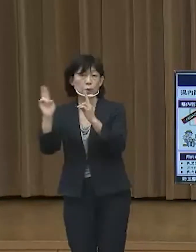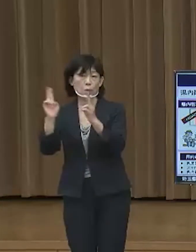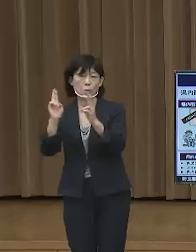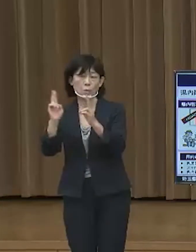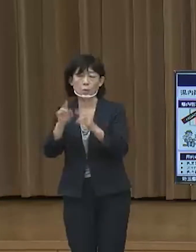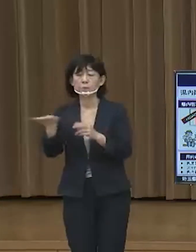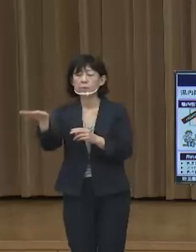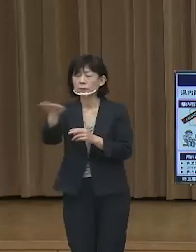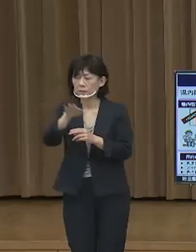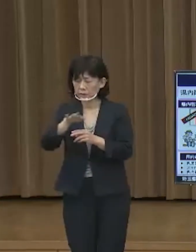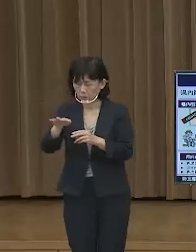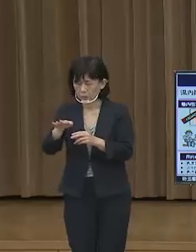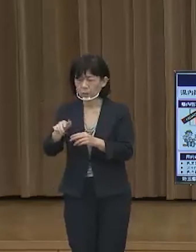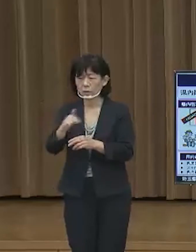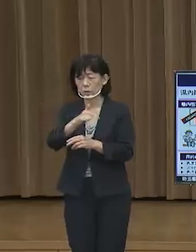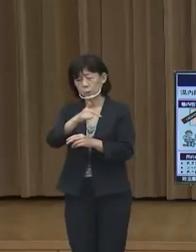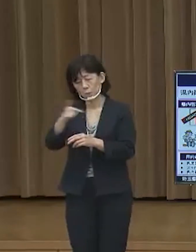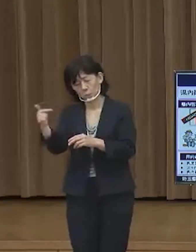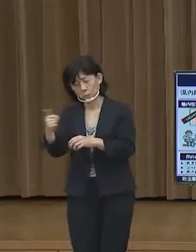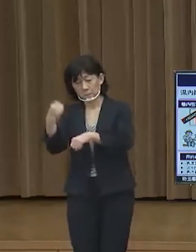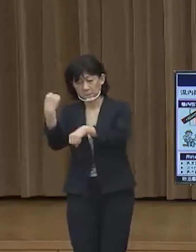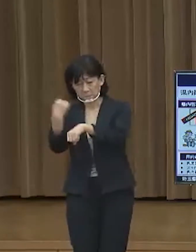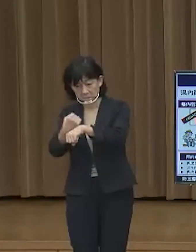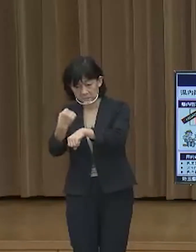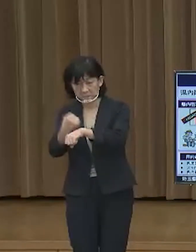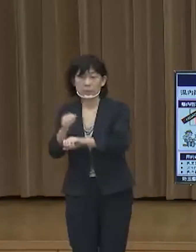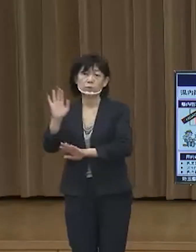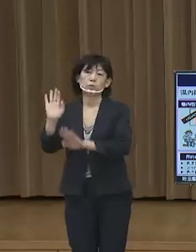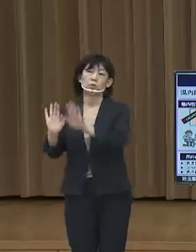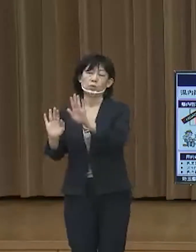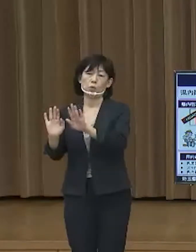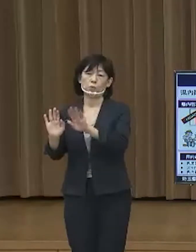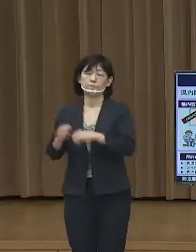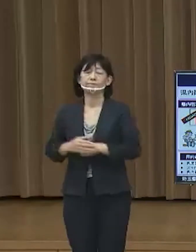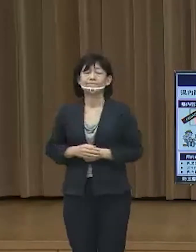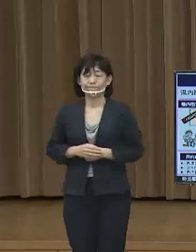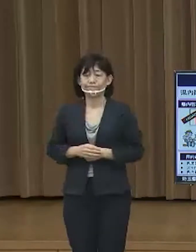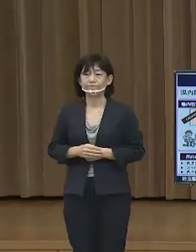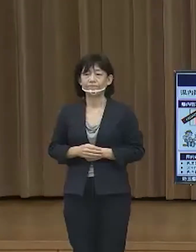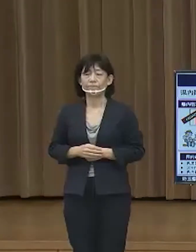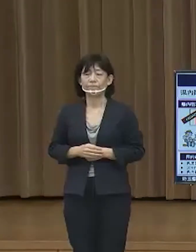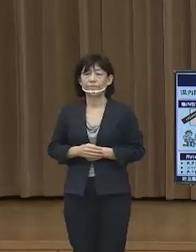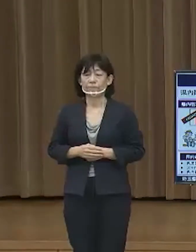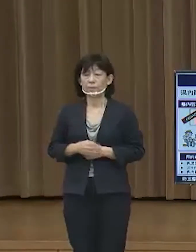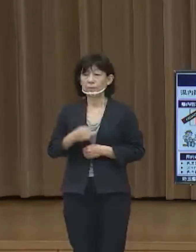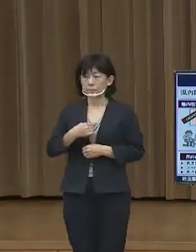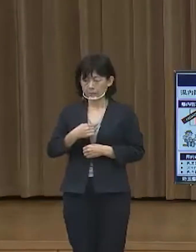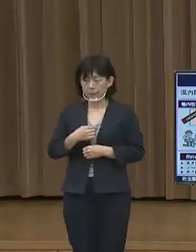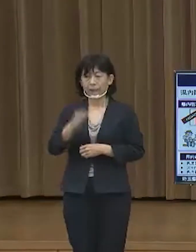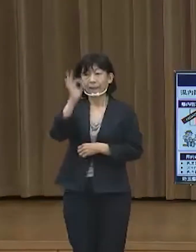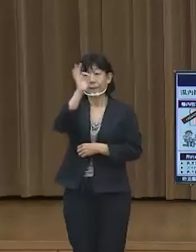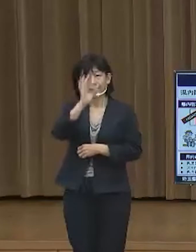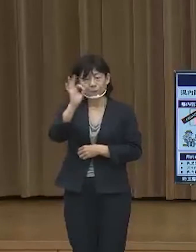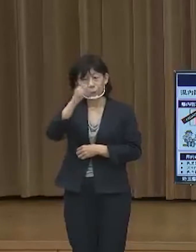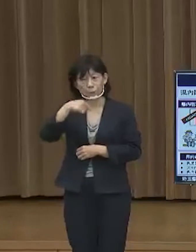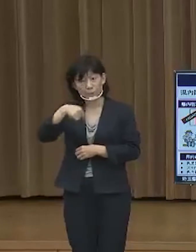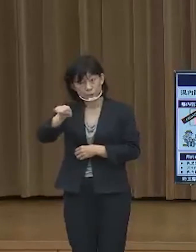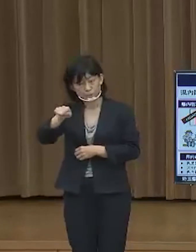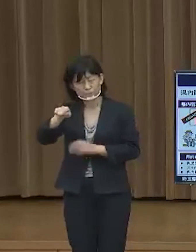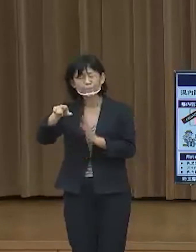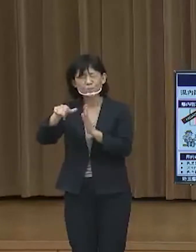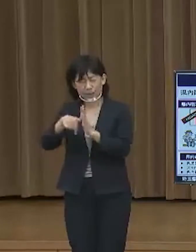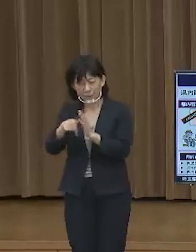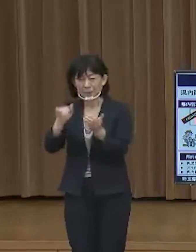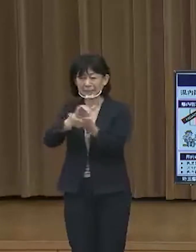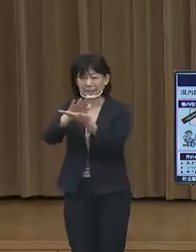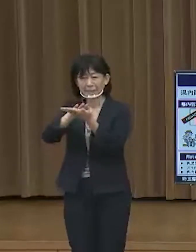響によって大きなダメージを被っています。その中で私はこれまでも、観光に行くのであればなるべく近